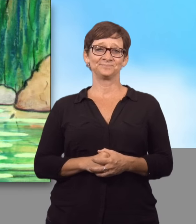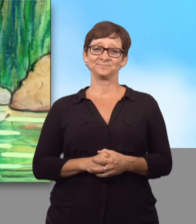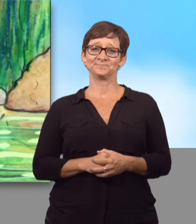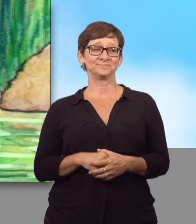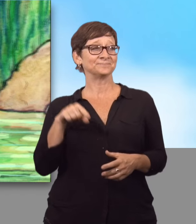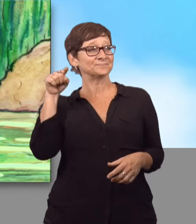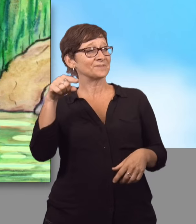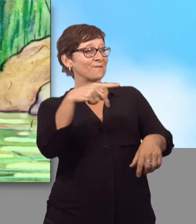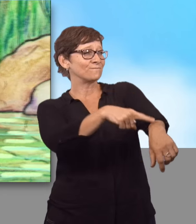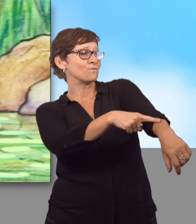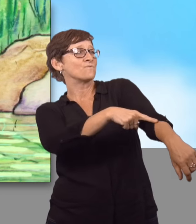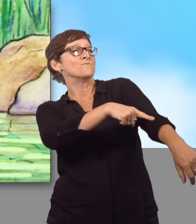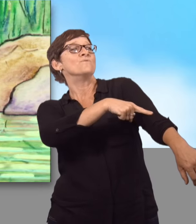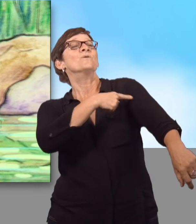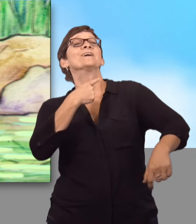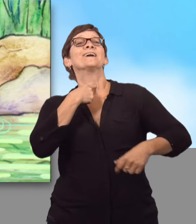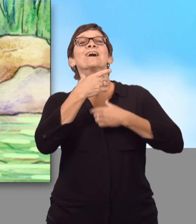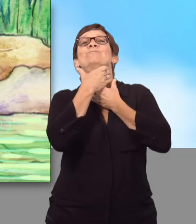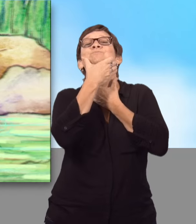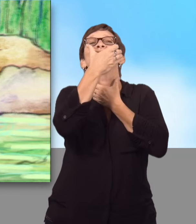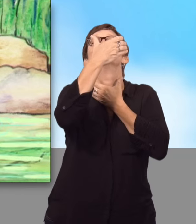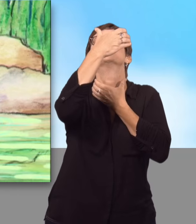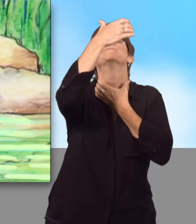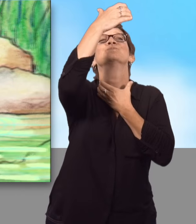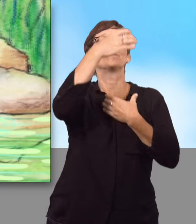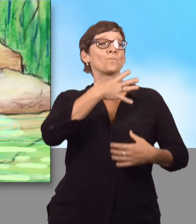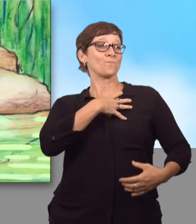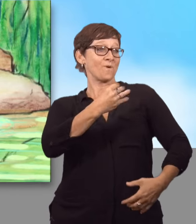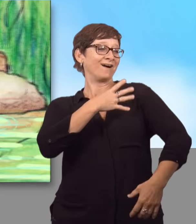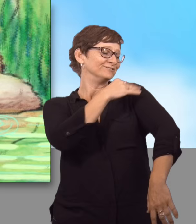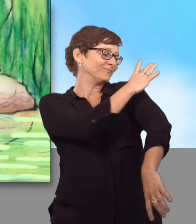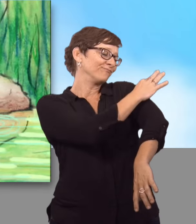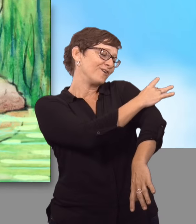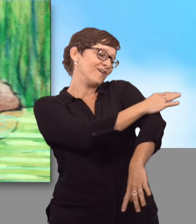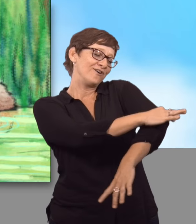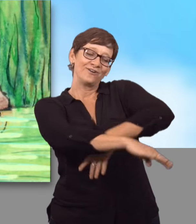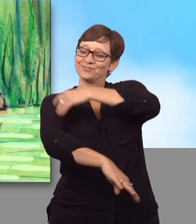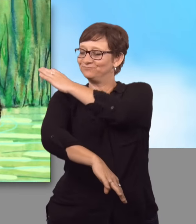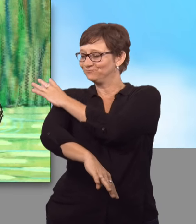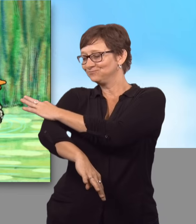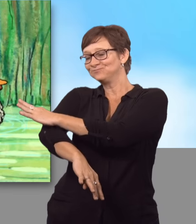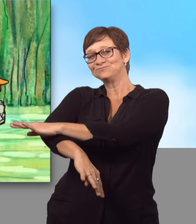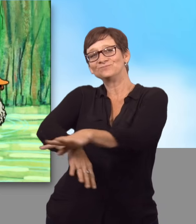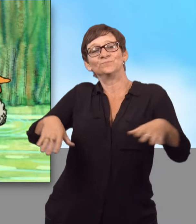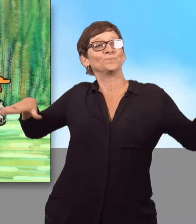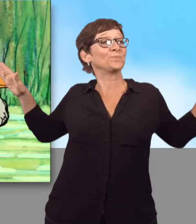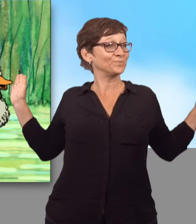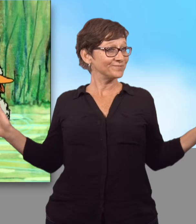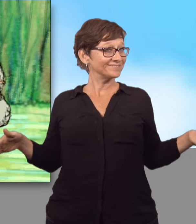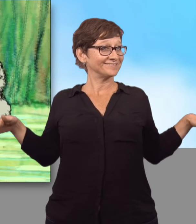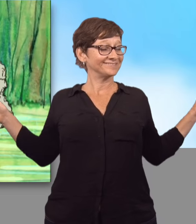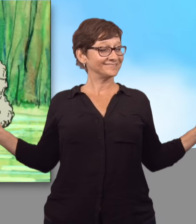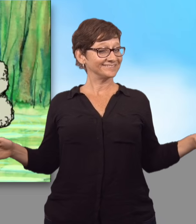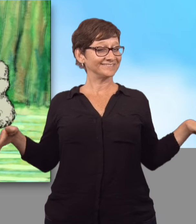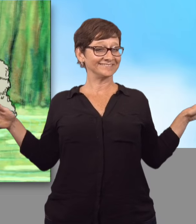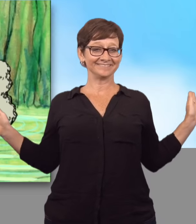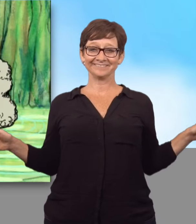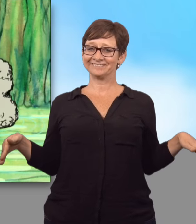Tiene cuello largo y blancas plumas y alas. No creo que una llama se vista así, de